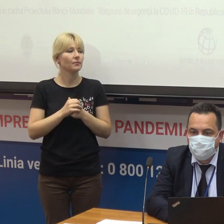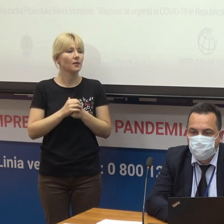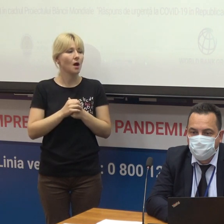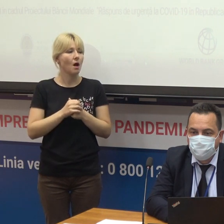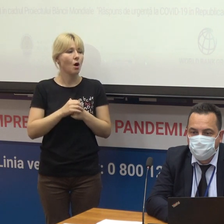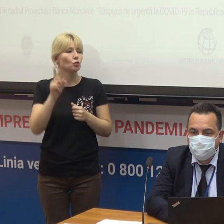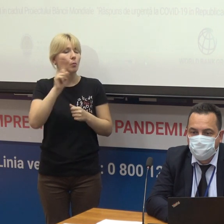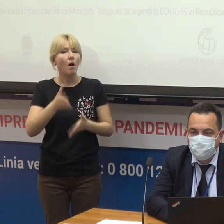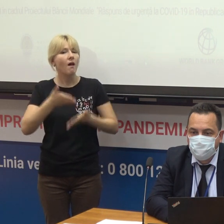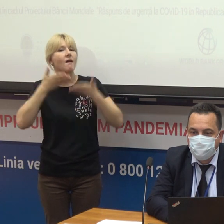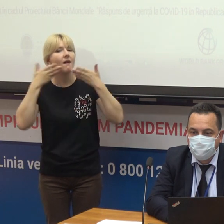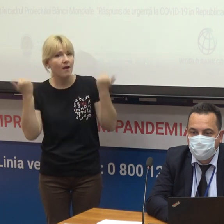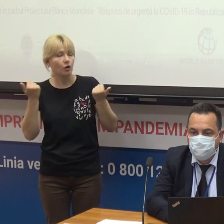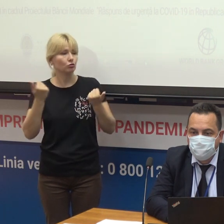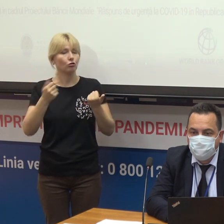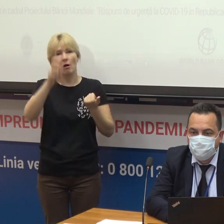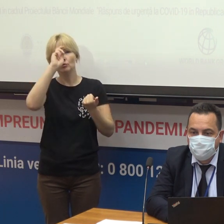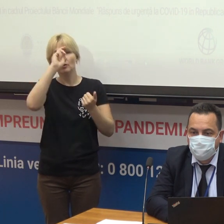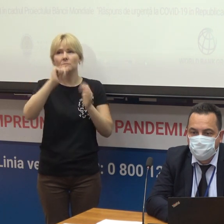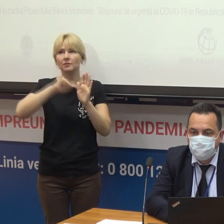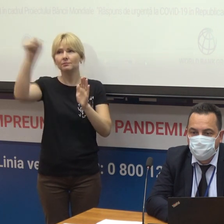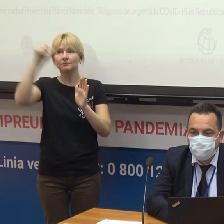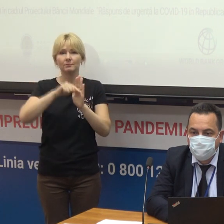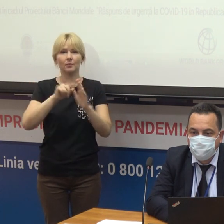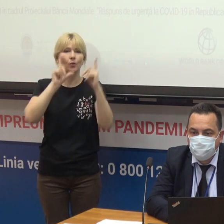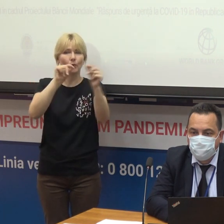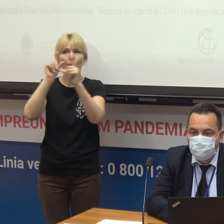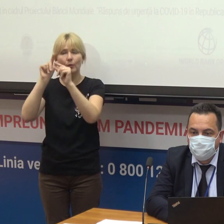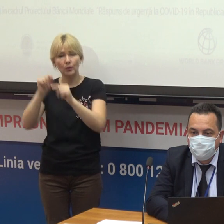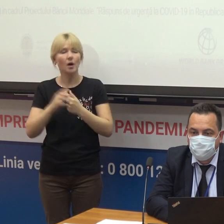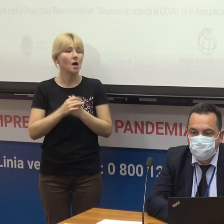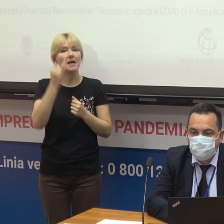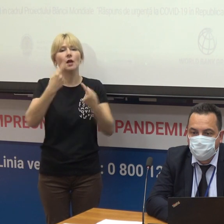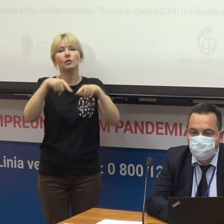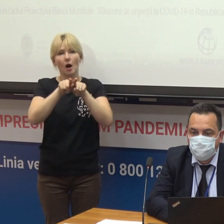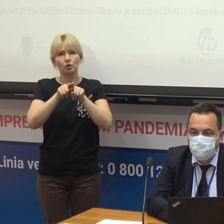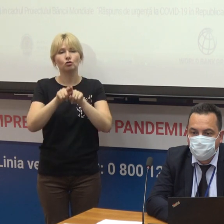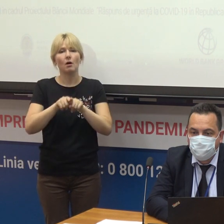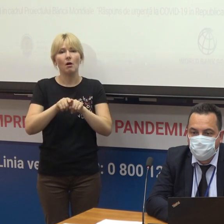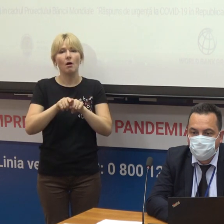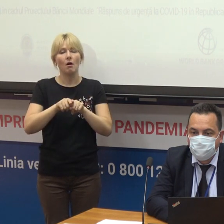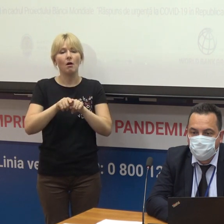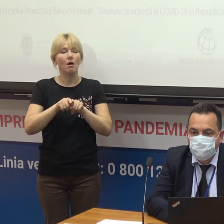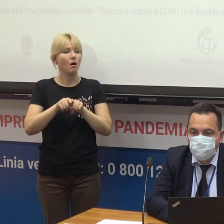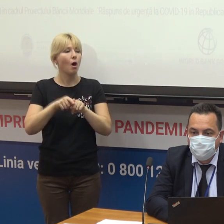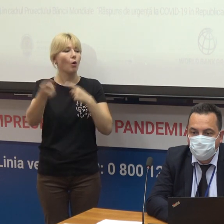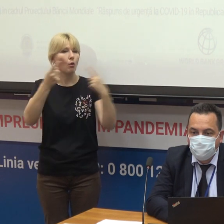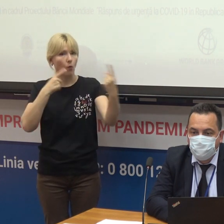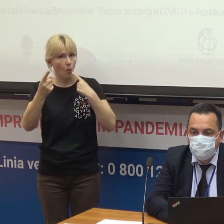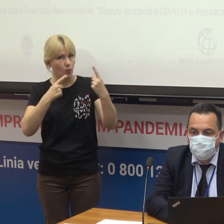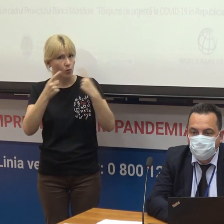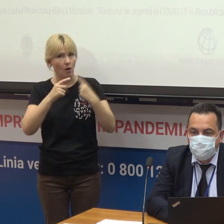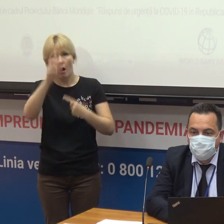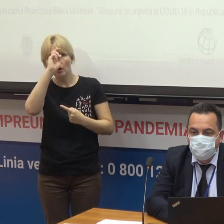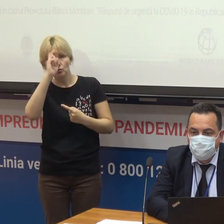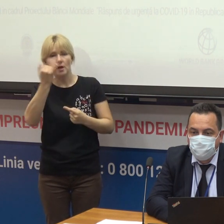a facilita călătoria între state și în continuare pe cale diplomatică suntem în comunicare privind